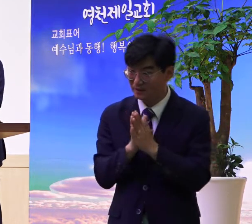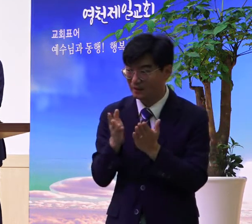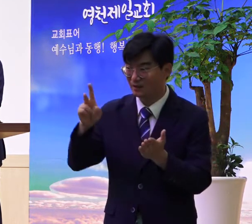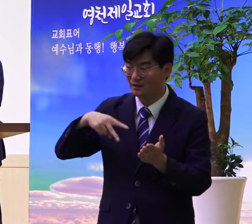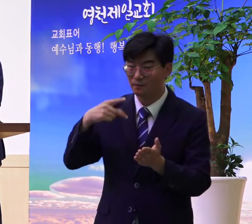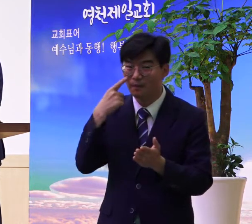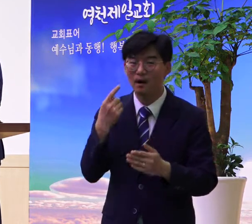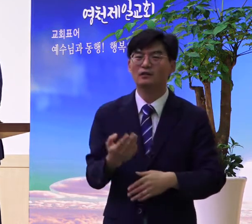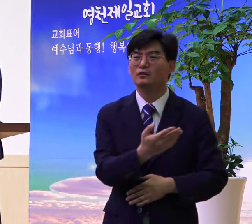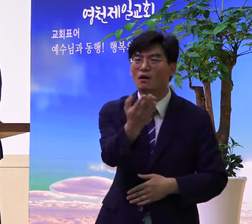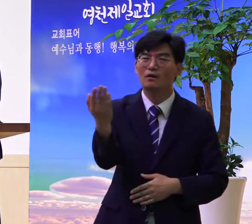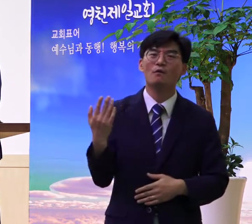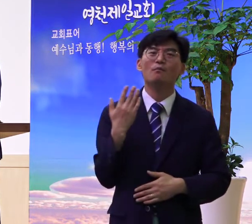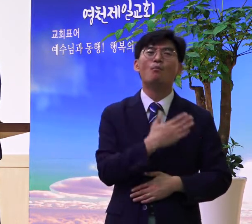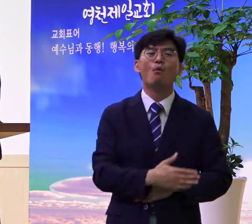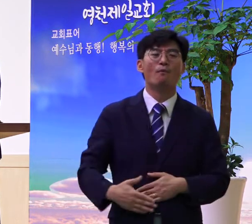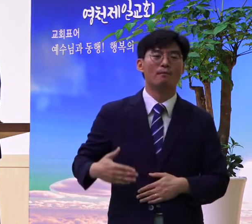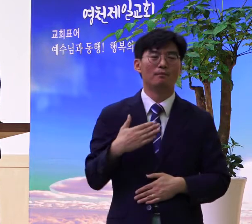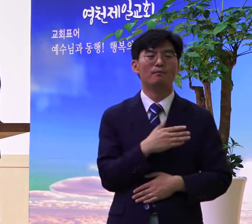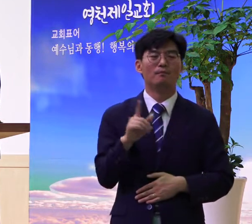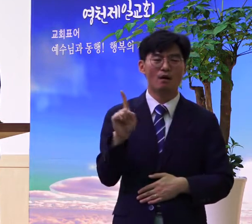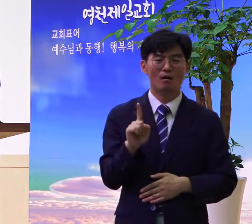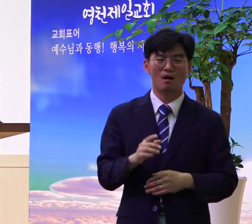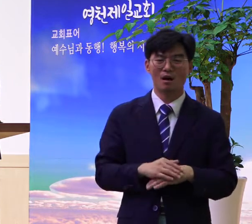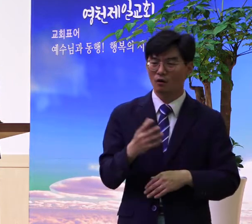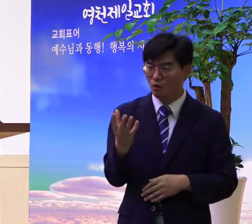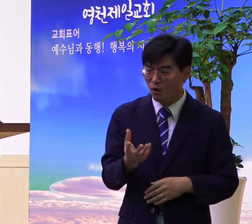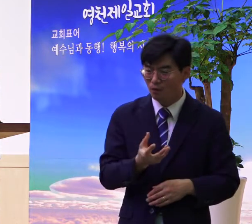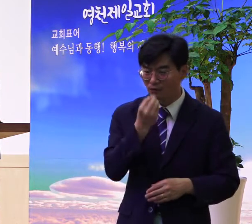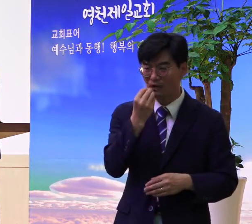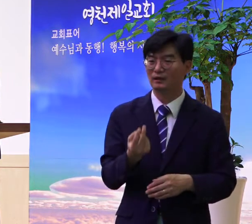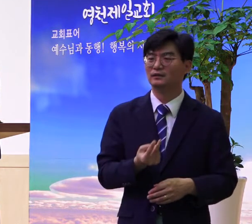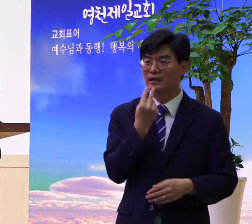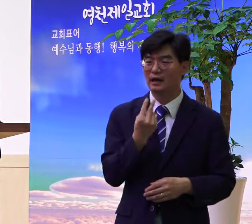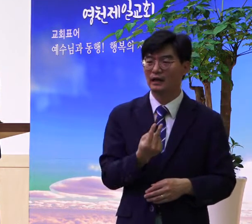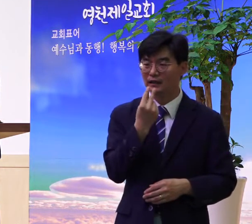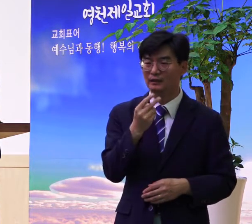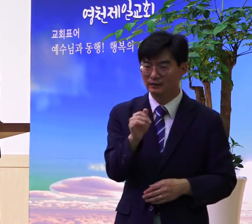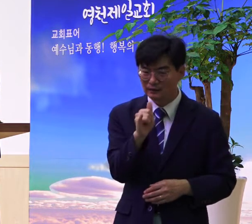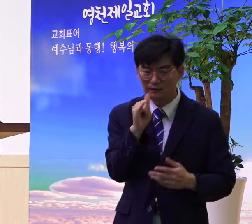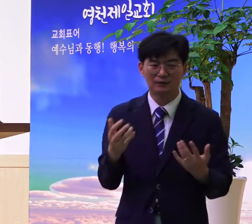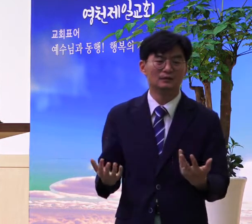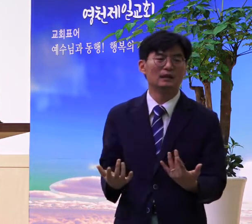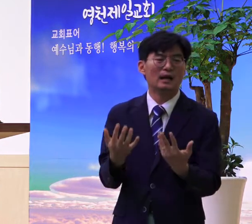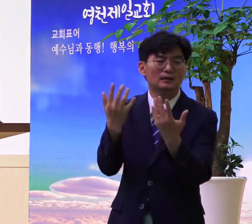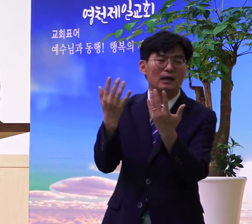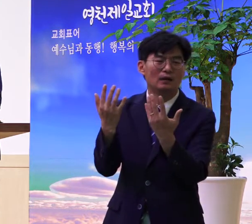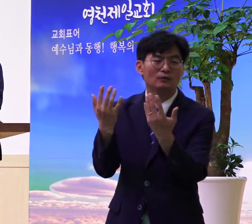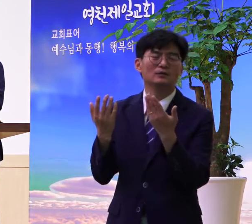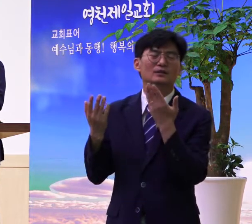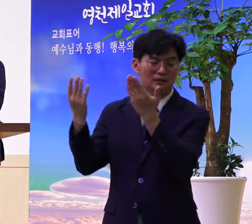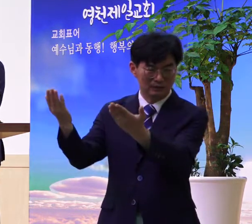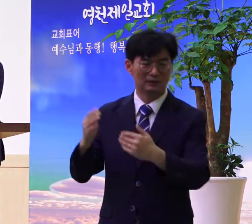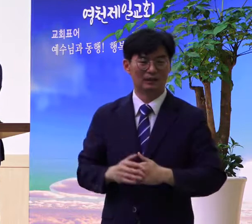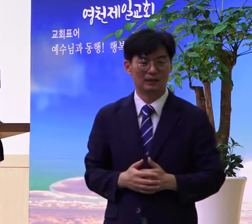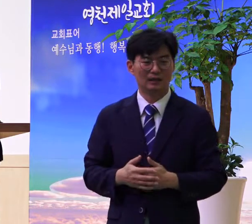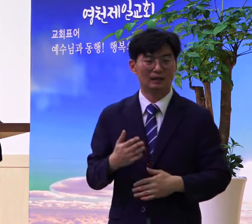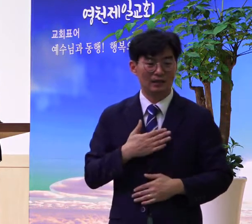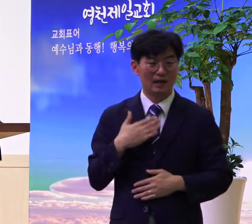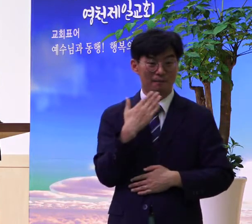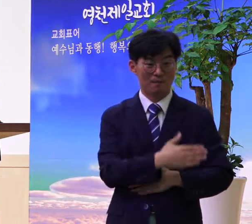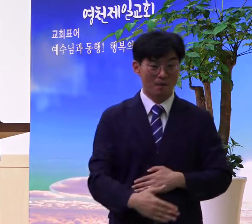너희 몸을 하나님이 기뻐하시는 거룩한 산 제물로 드려라. 살아있는 제물로